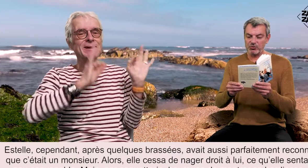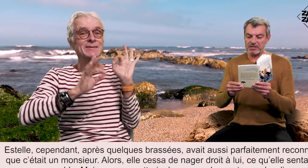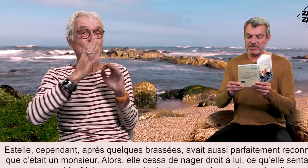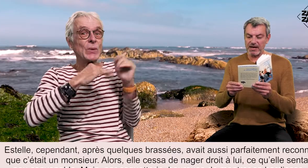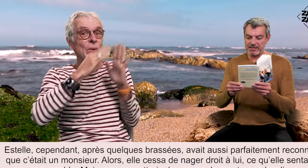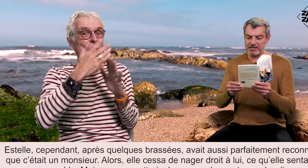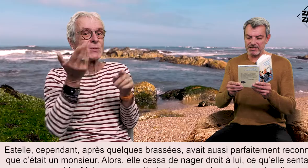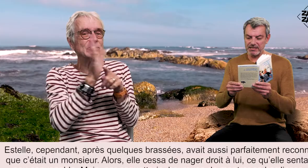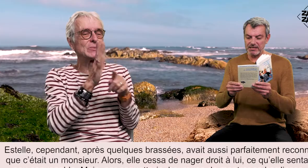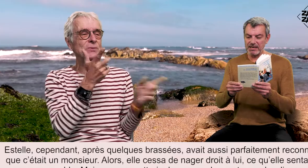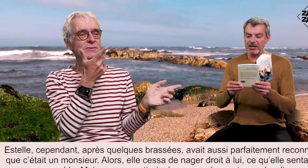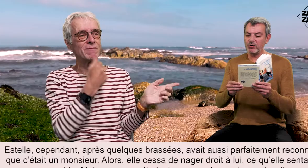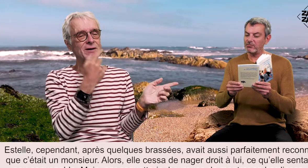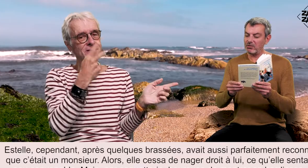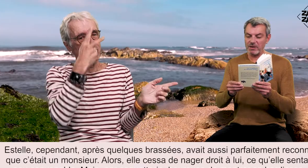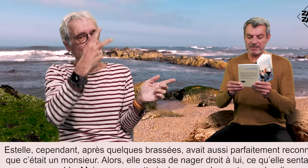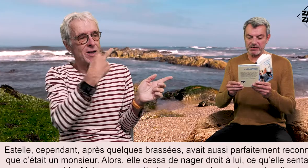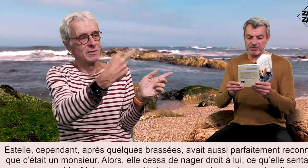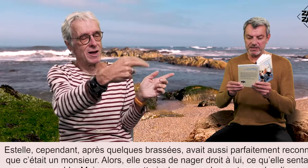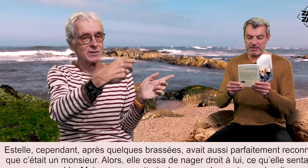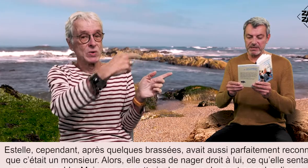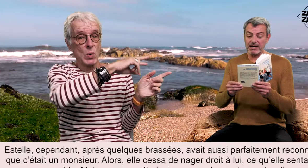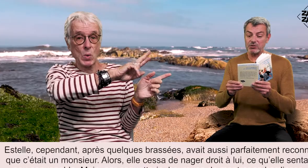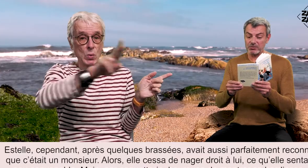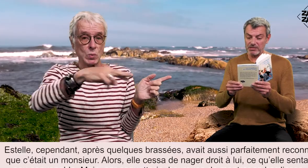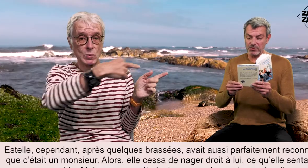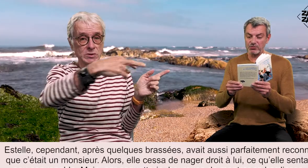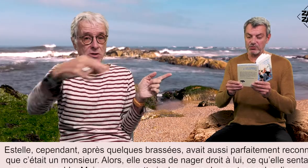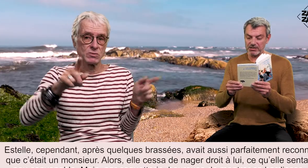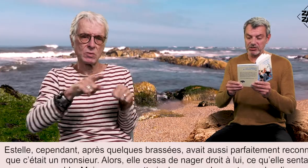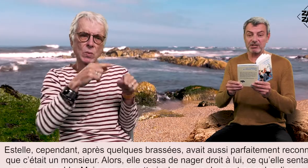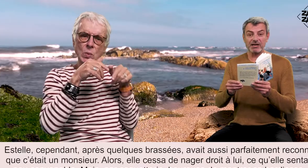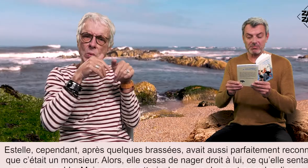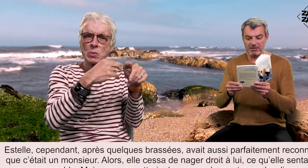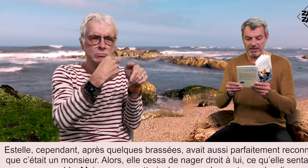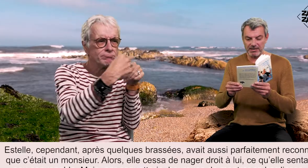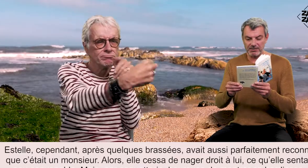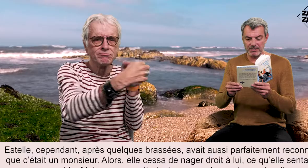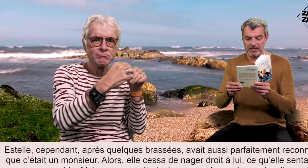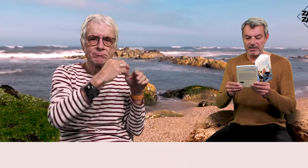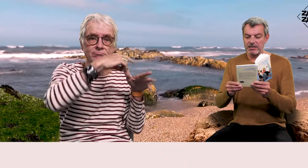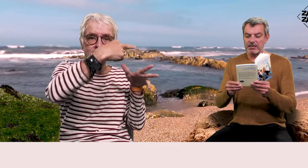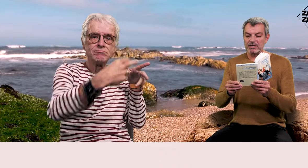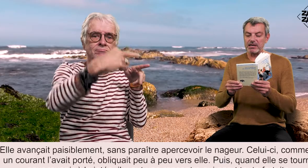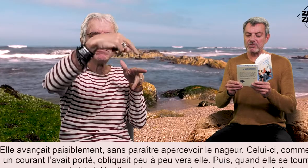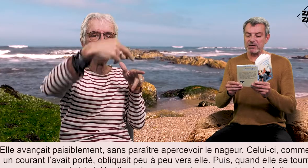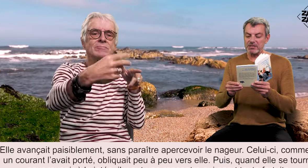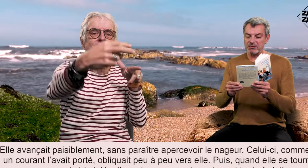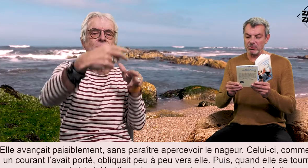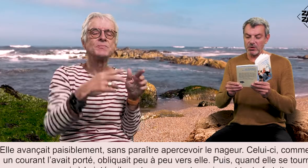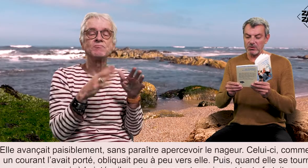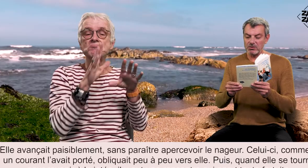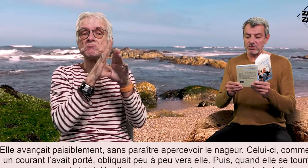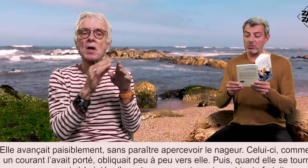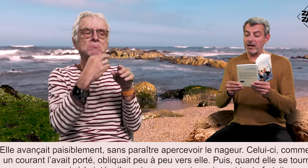heureuse de montrer sa hardiesse, elle ne revint pas à la jeter. Elle continua de se diriger vers la pleine mer. Elle avançait